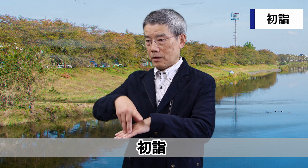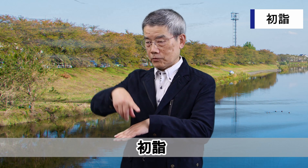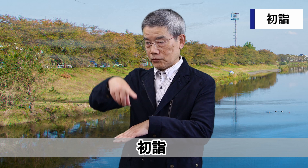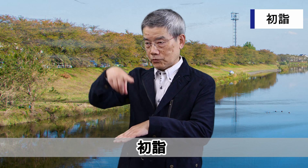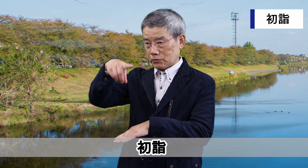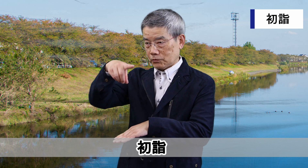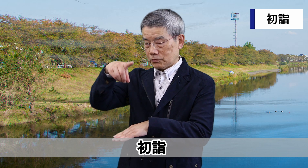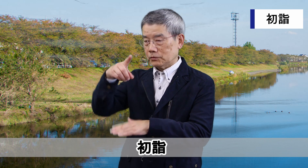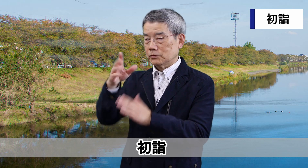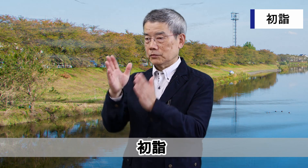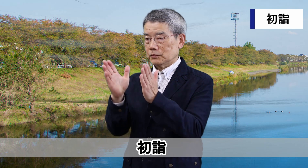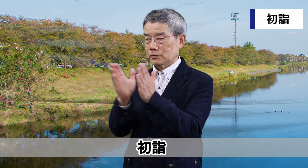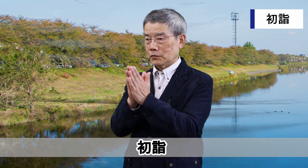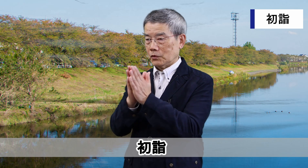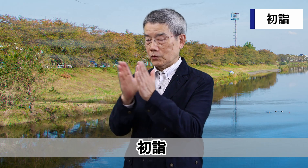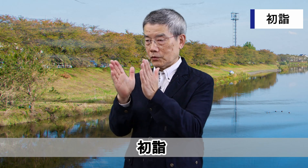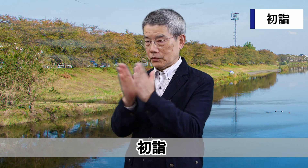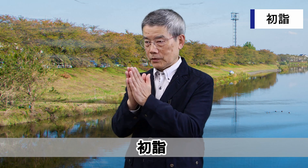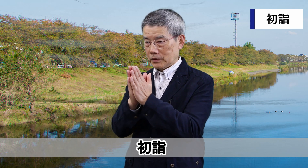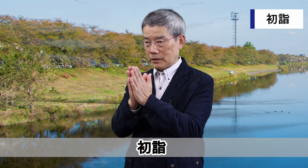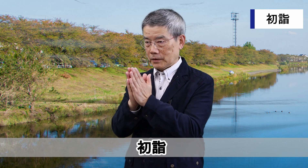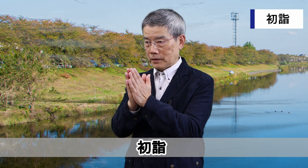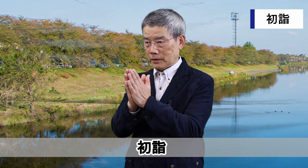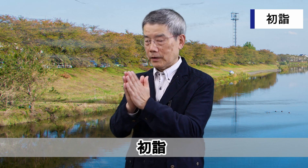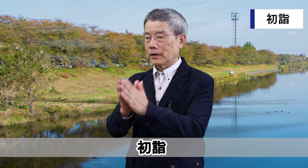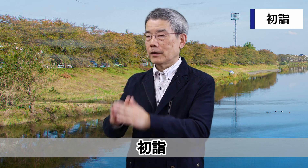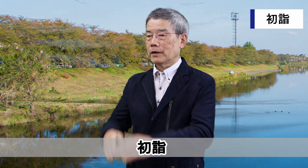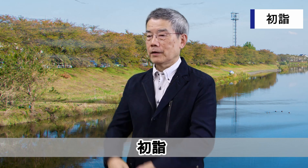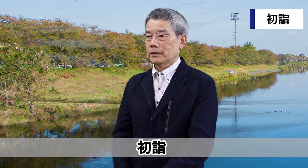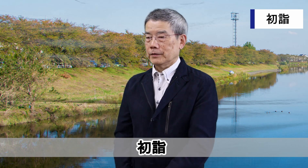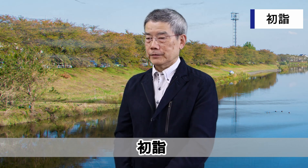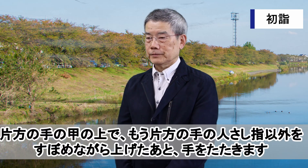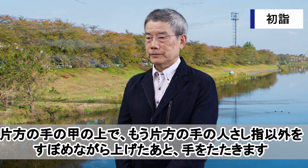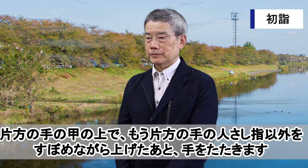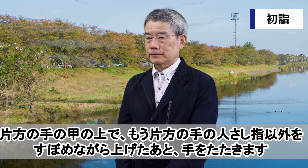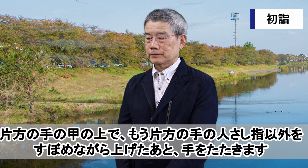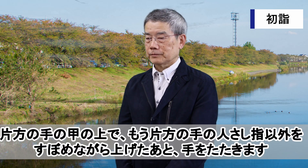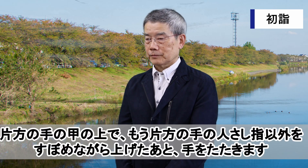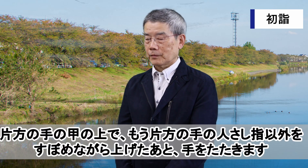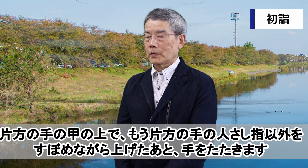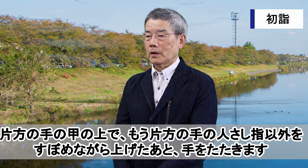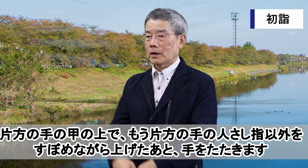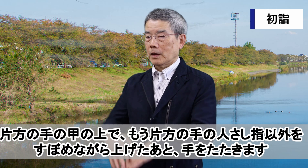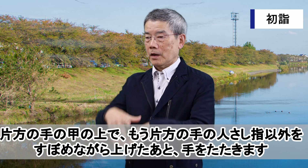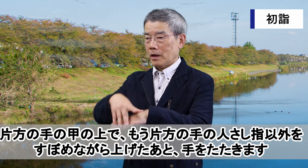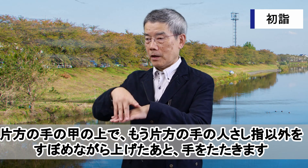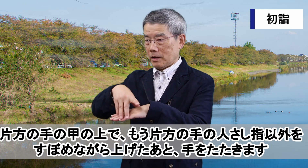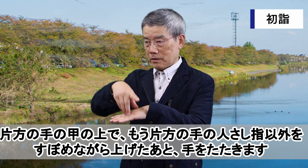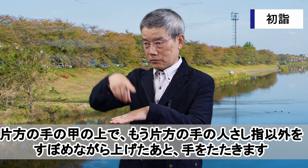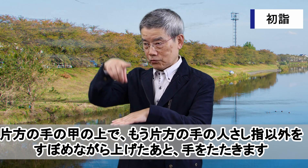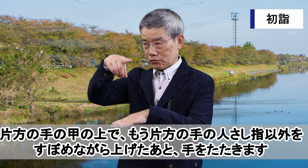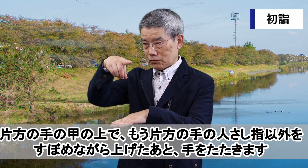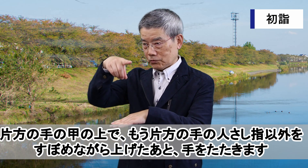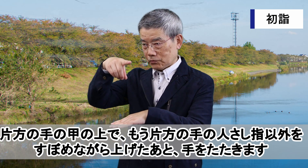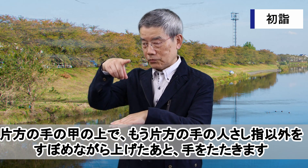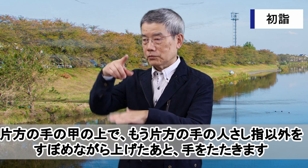初詣、片方の手の甲の上でもう片方の手の人差し指以外をすぼめながら上